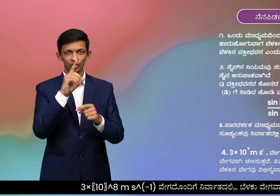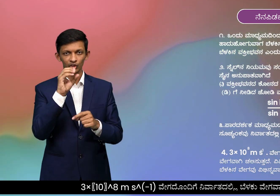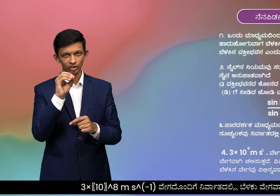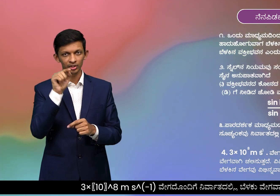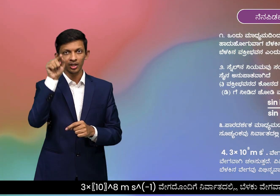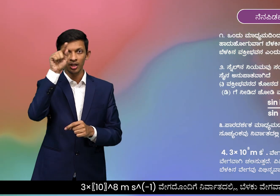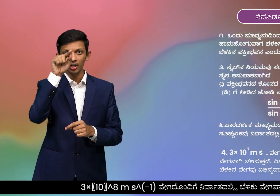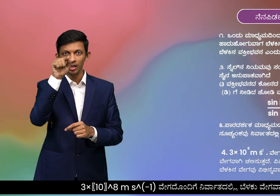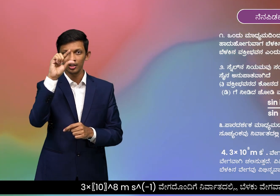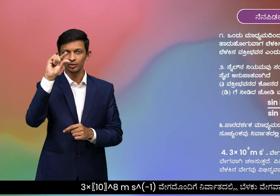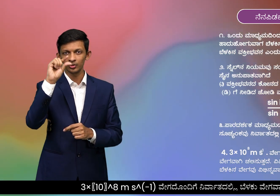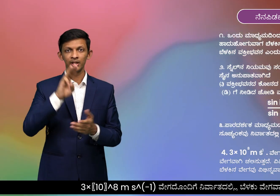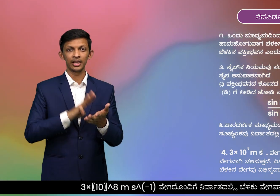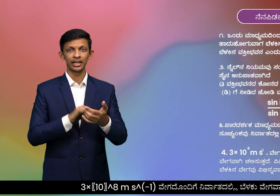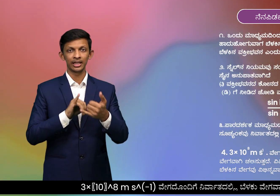चलिसुत्त दे